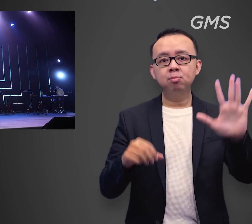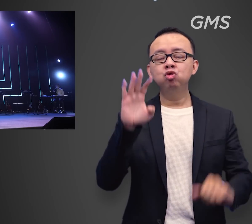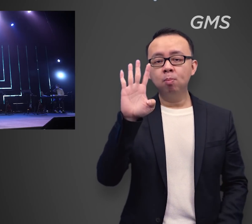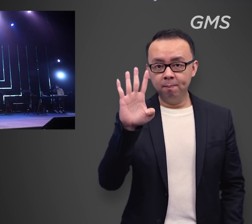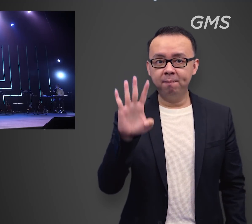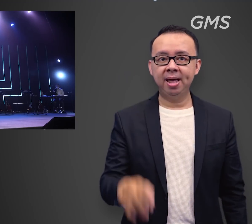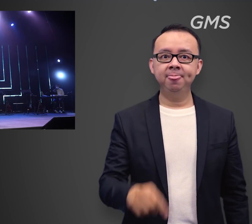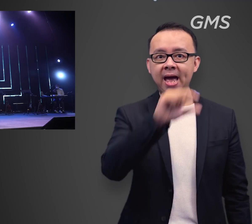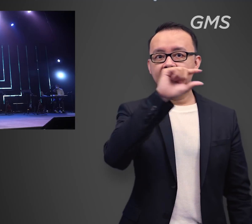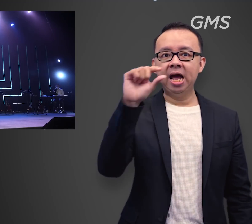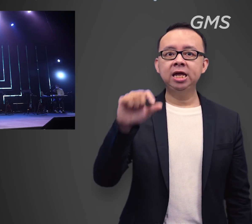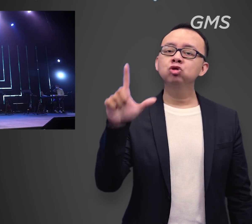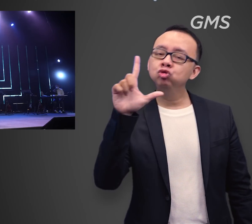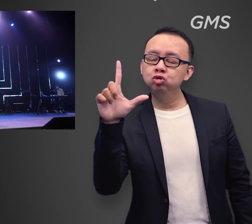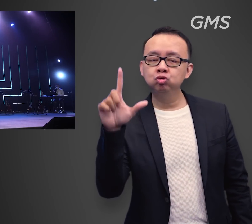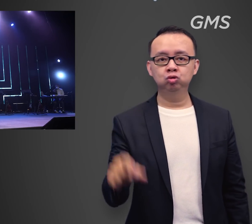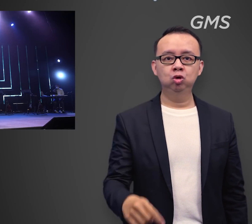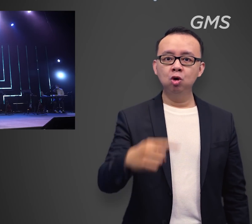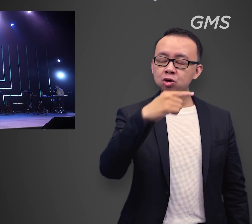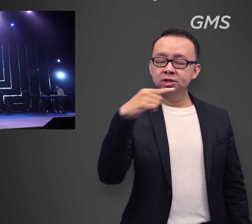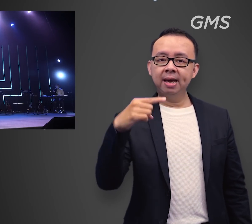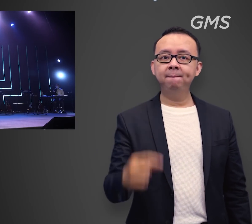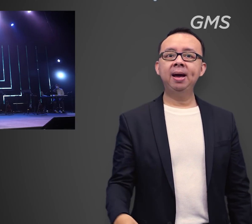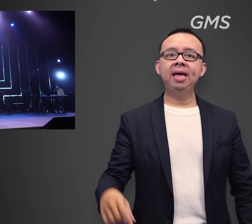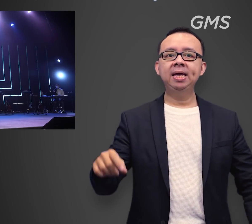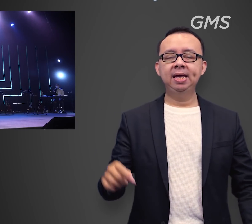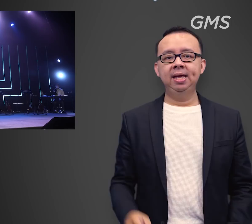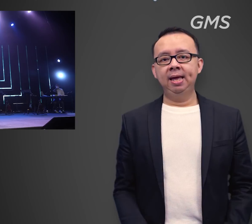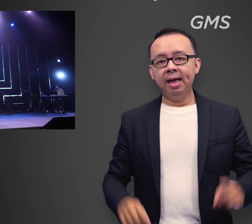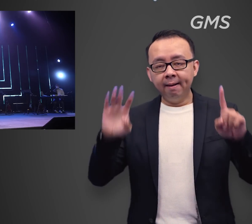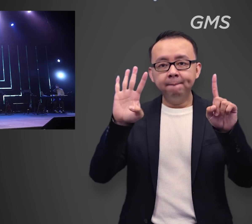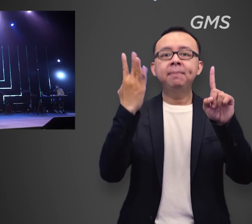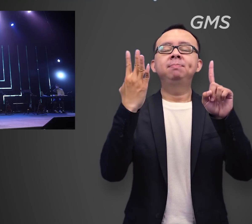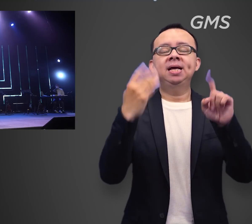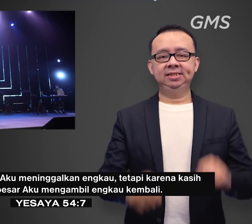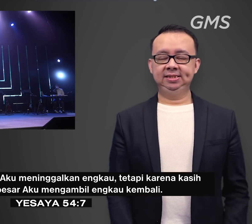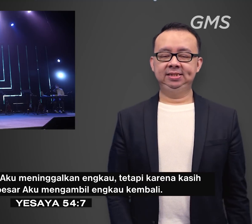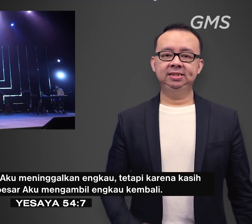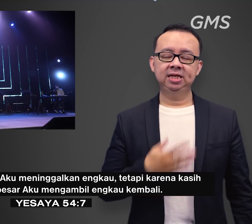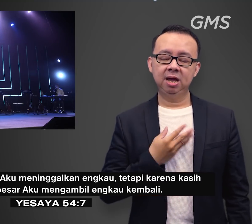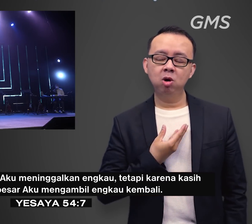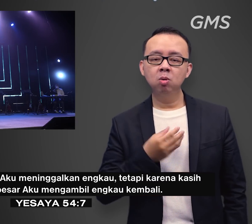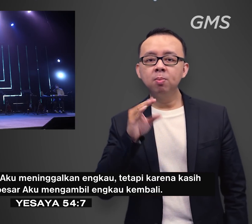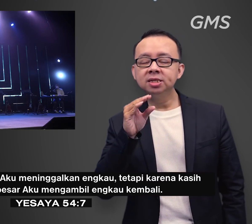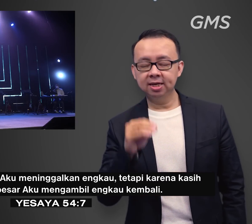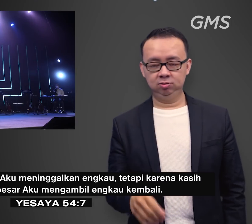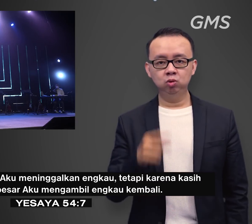Yesaya pasal 54 ayat yang ke-7 sampai dengan yang ke-14. Saya akan bacakan buat saudara. Hanya sesaat